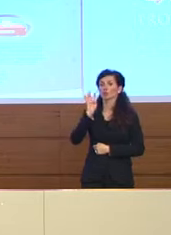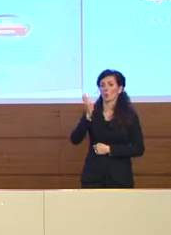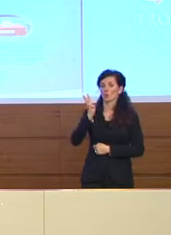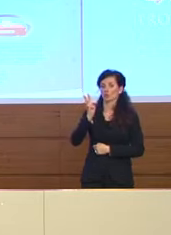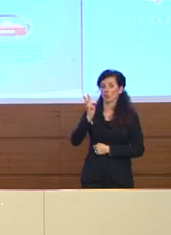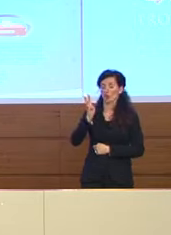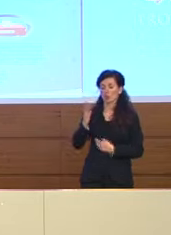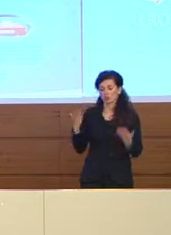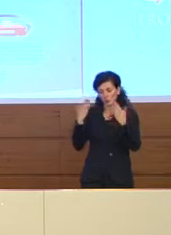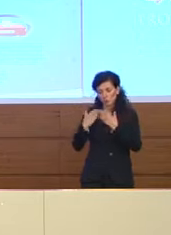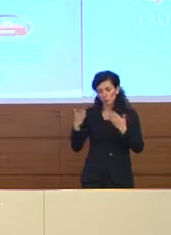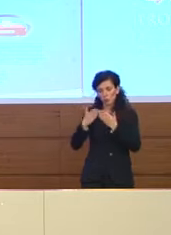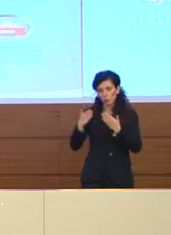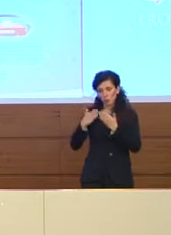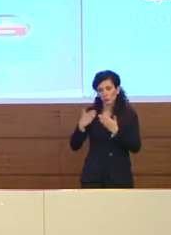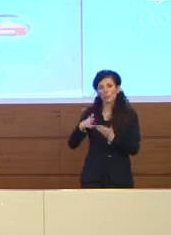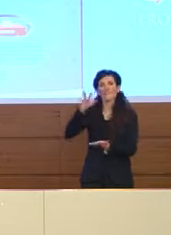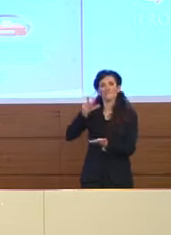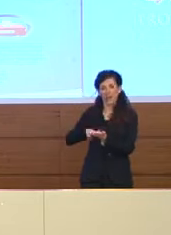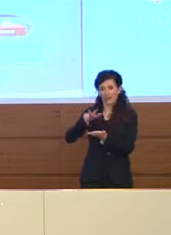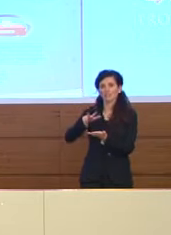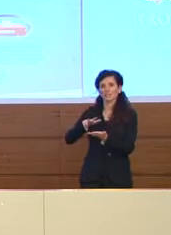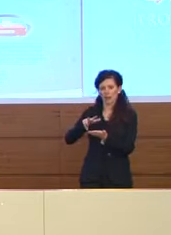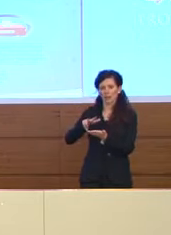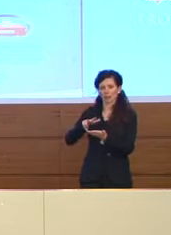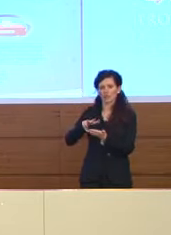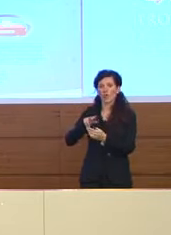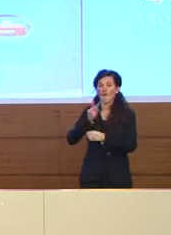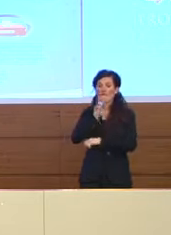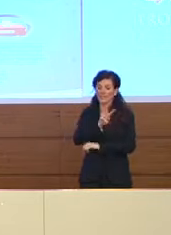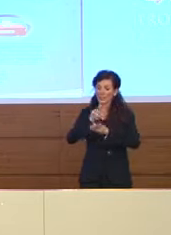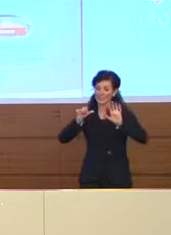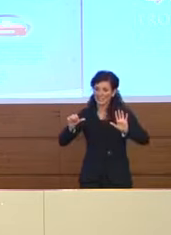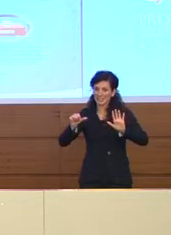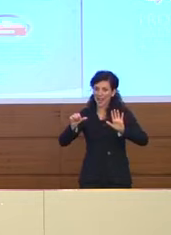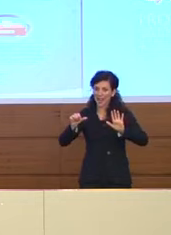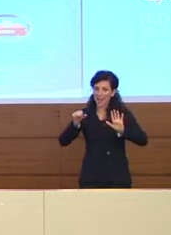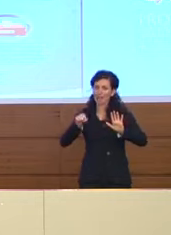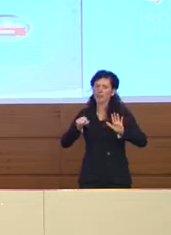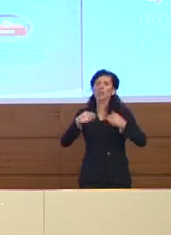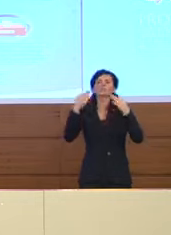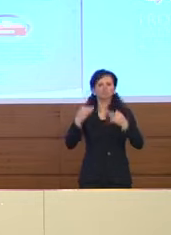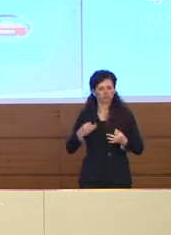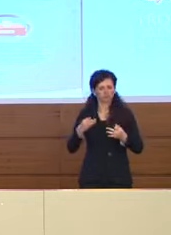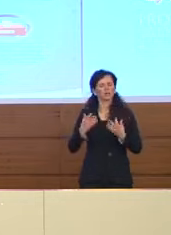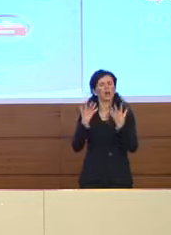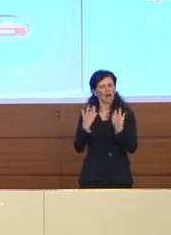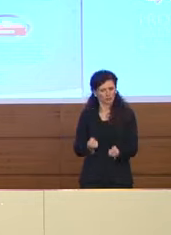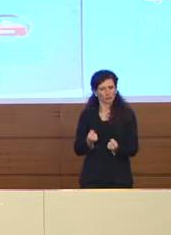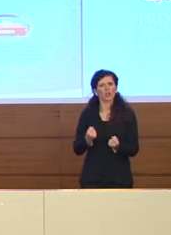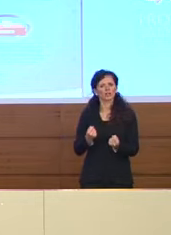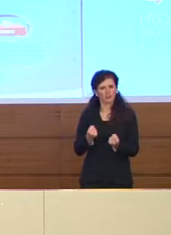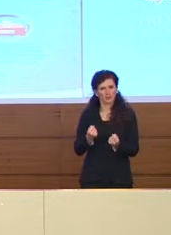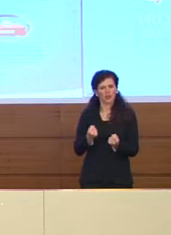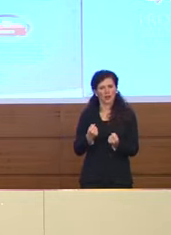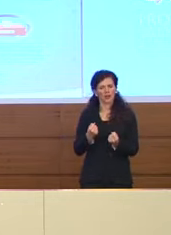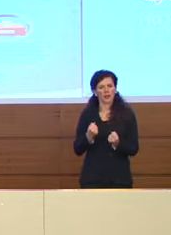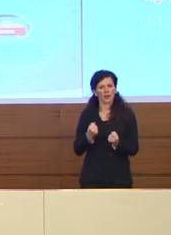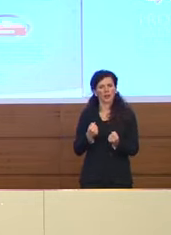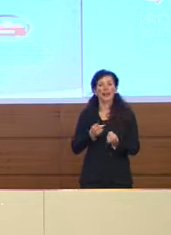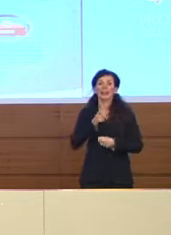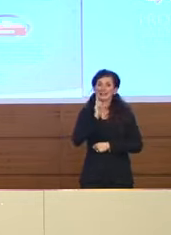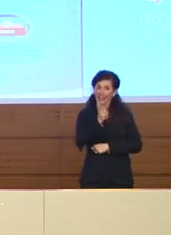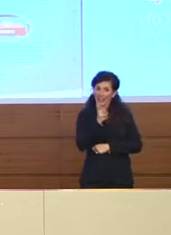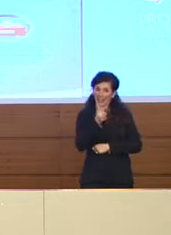studi 26 hanno ricevuto parere favorevole e 13 di questi sono